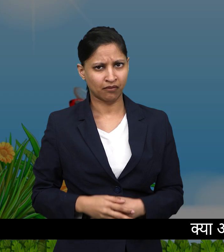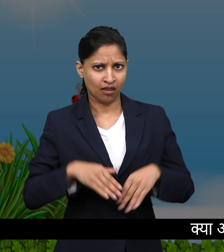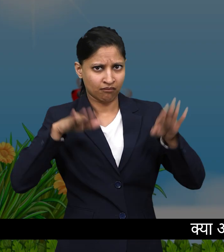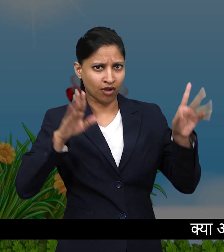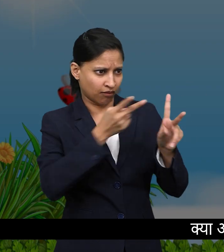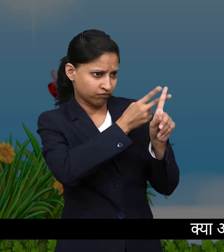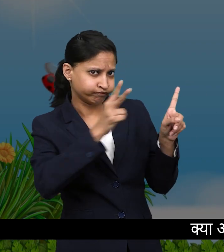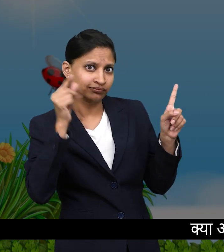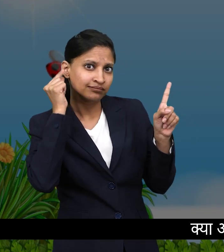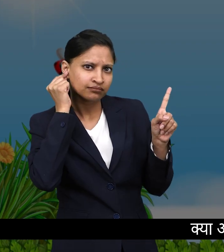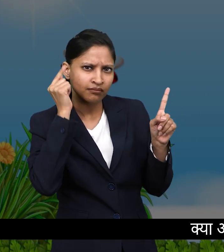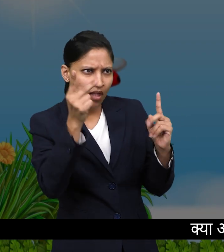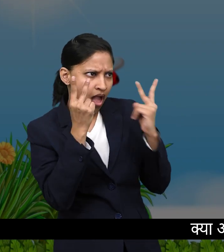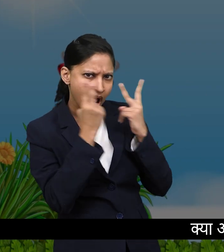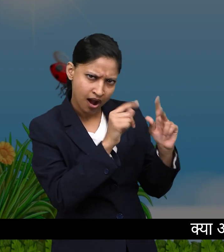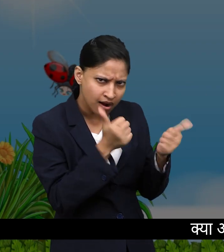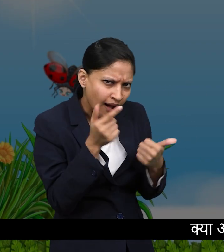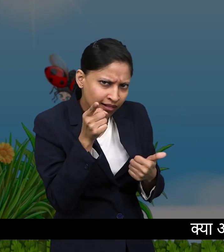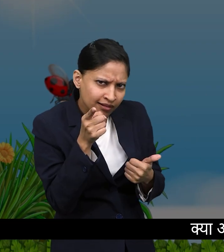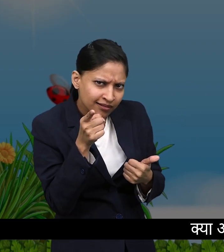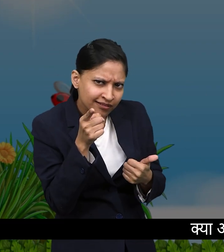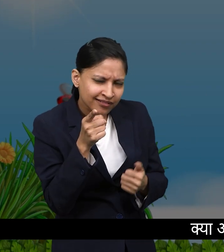क्या आप उनके कान देख सकते हैं?